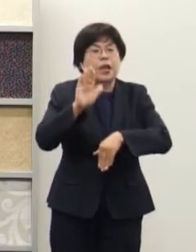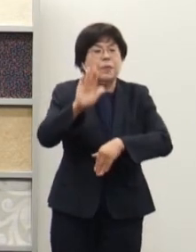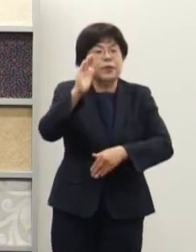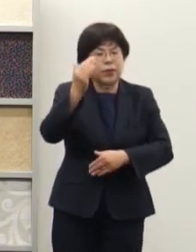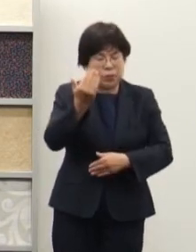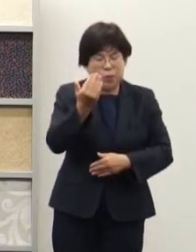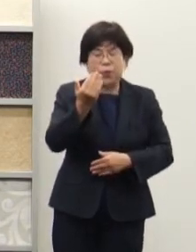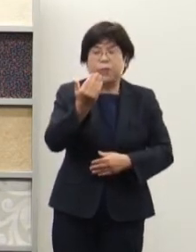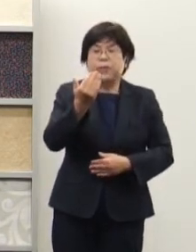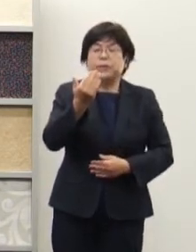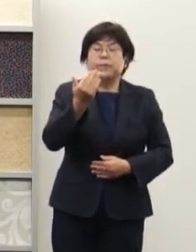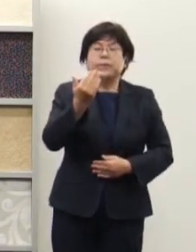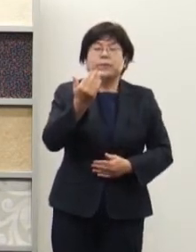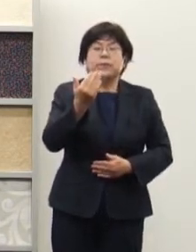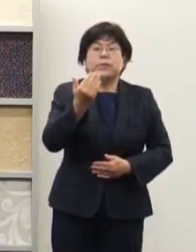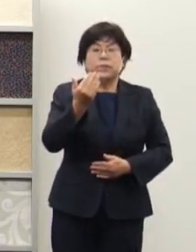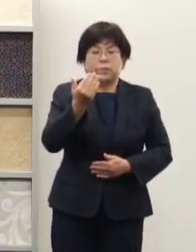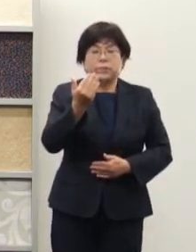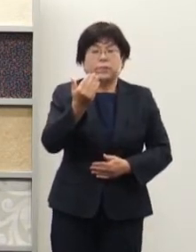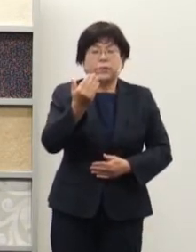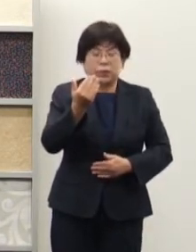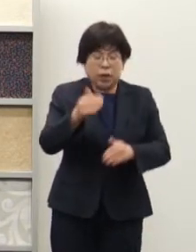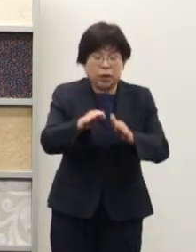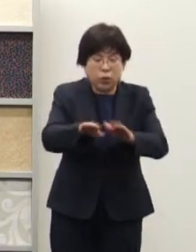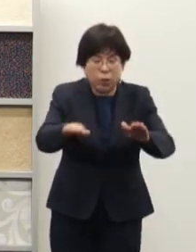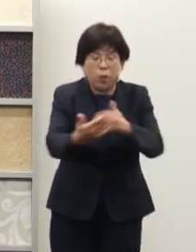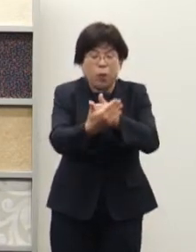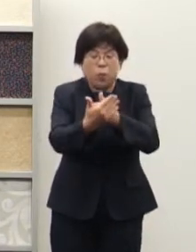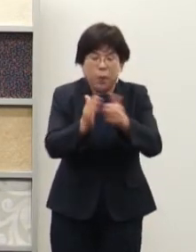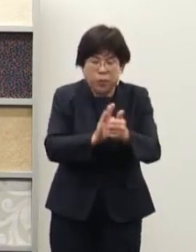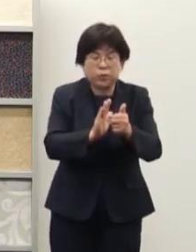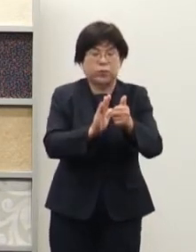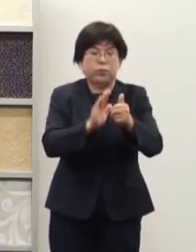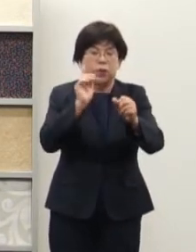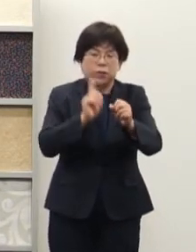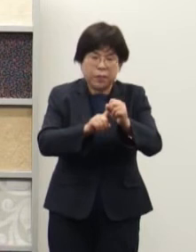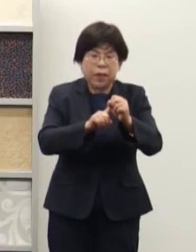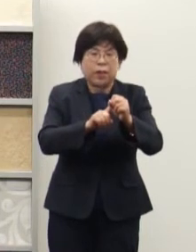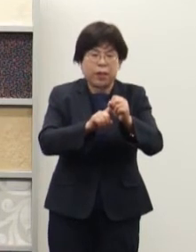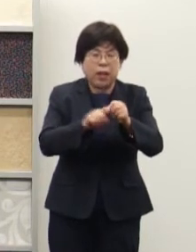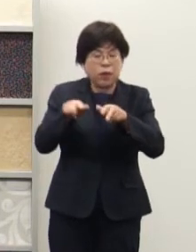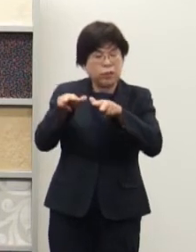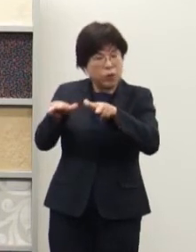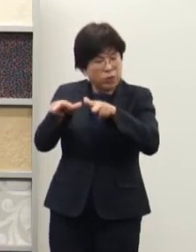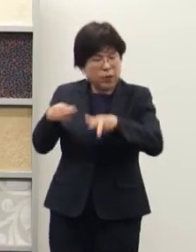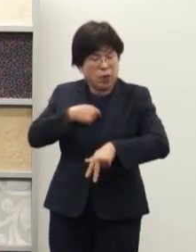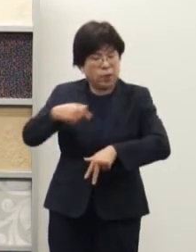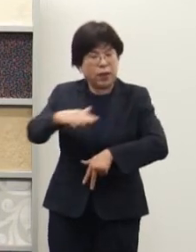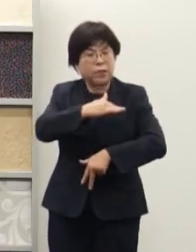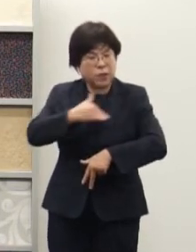ここはですね、まず子どもを守るために行政と